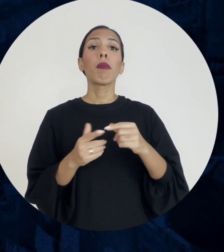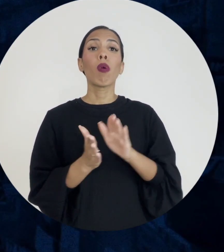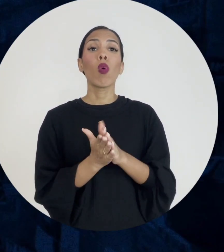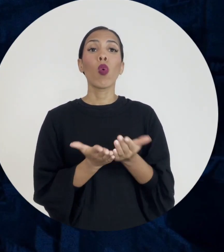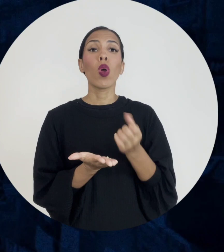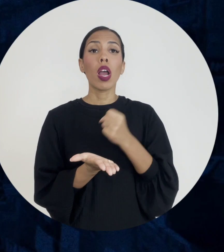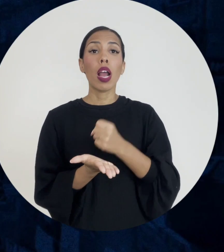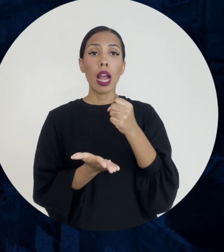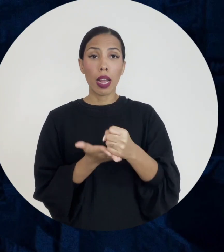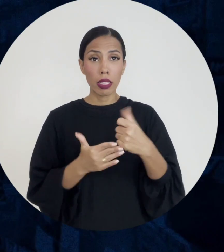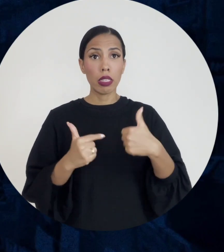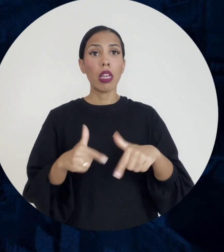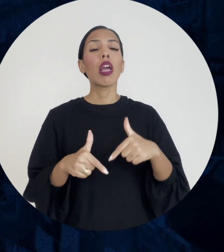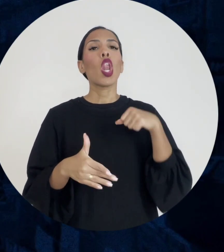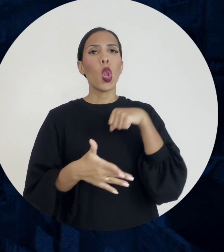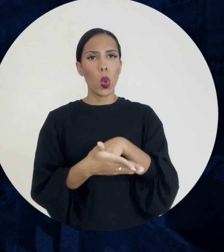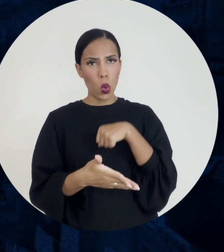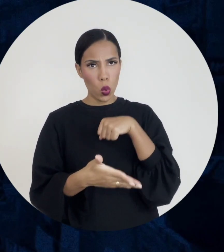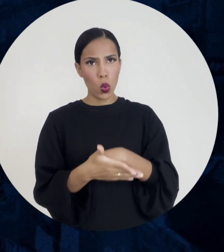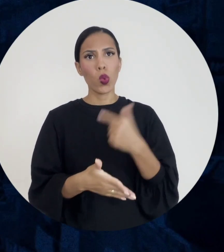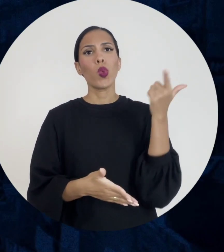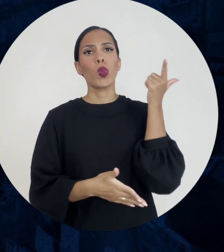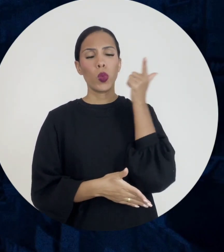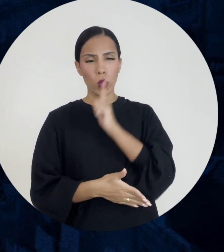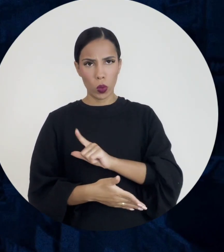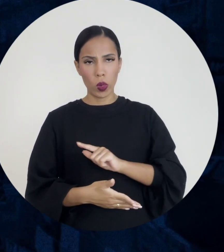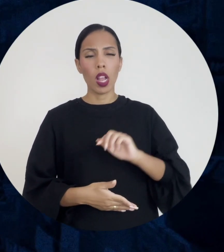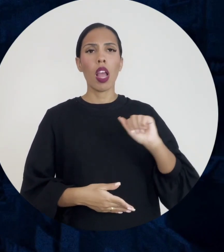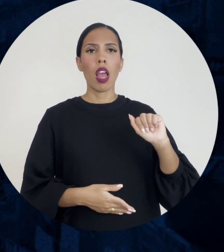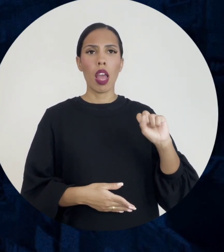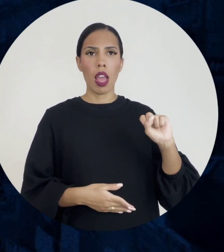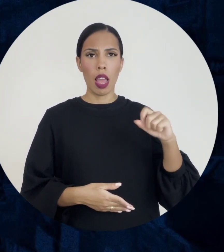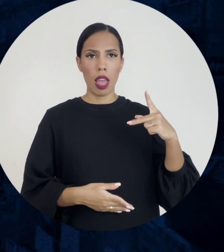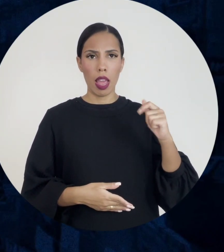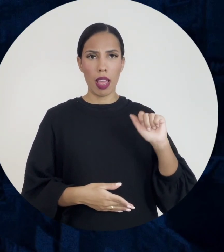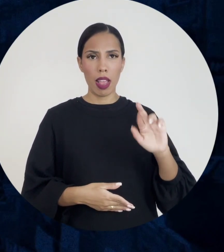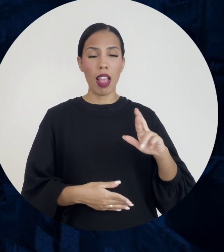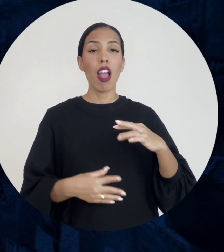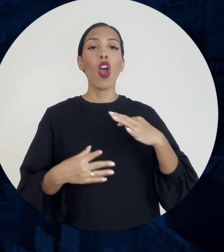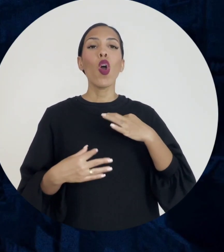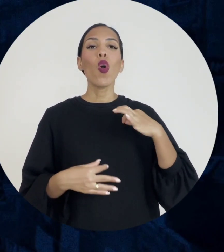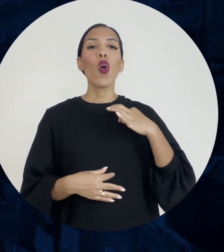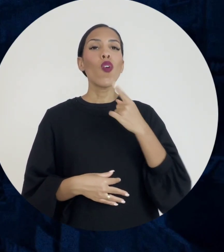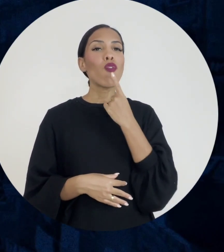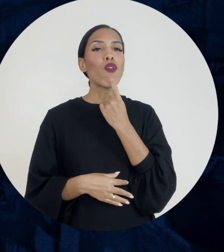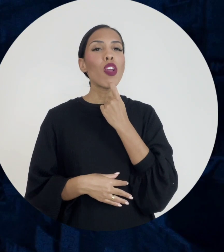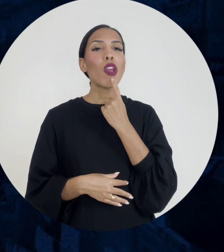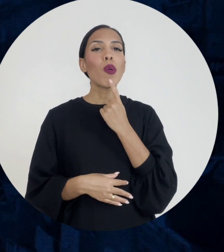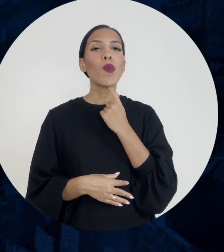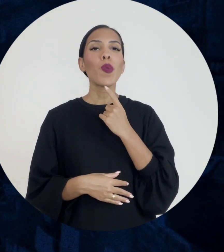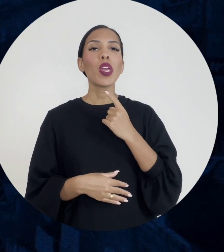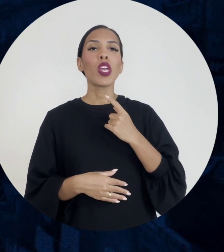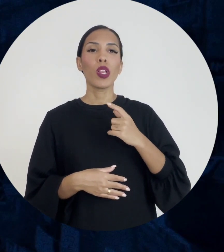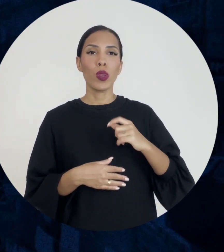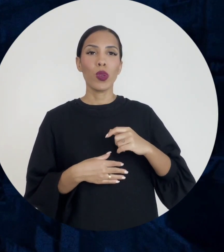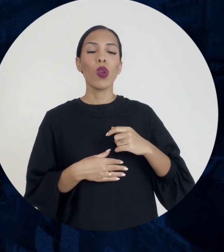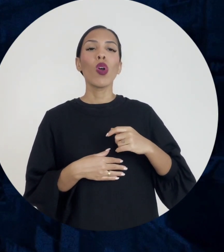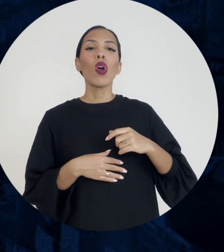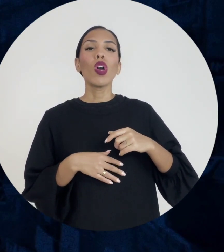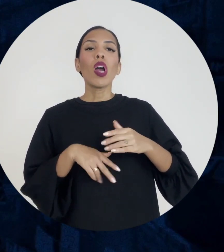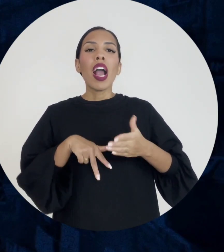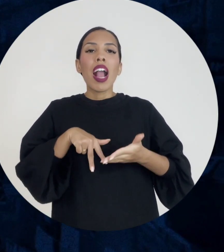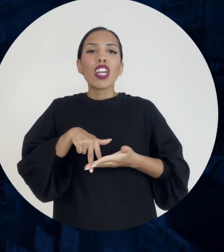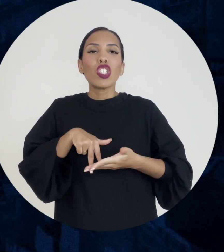muita luta, aí já sendo a escolinha da ASPA mesmo, tinha um uniforme vermelhinho, short azul, então